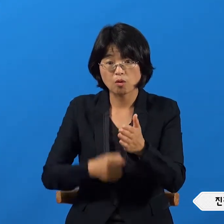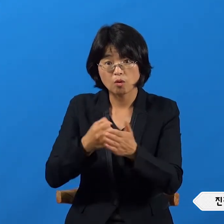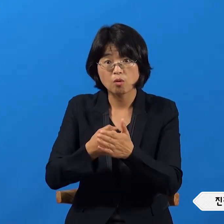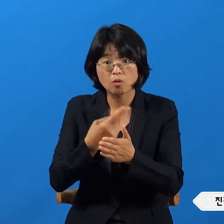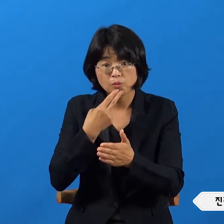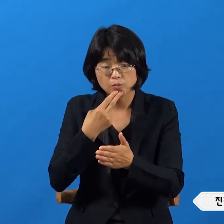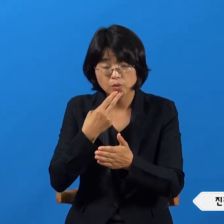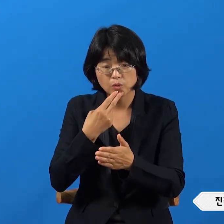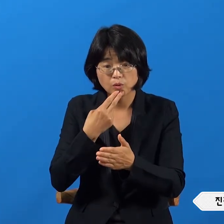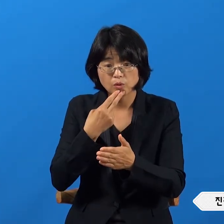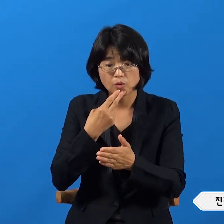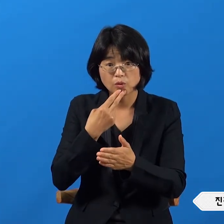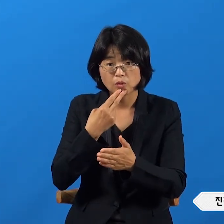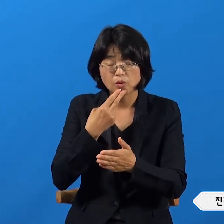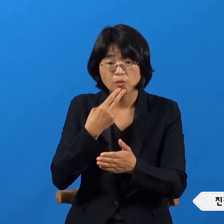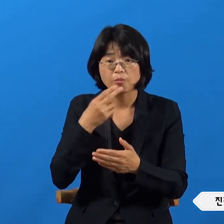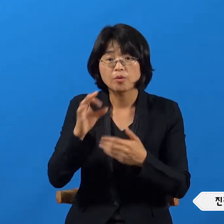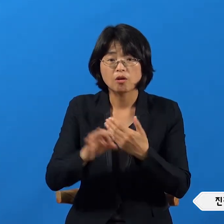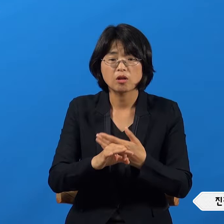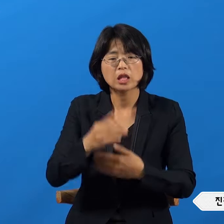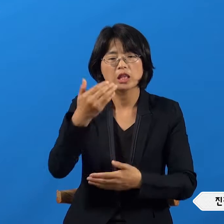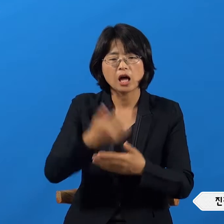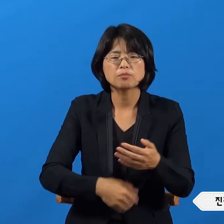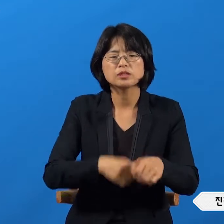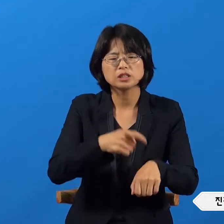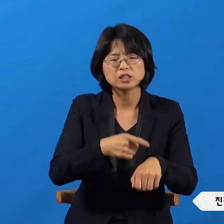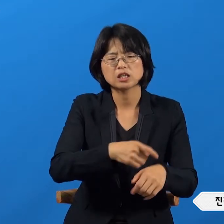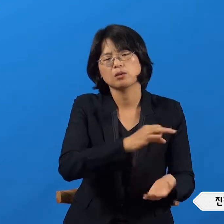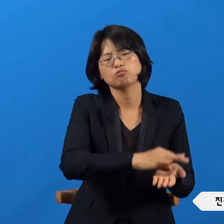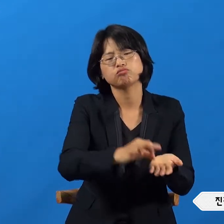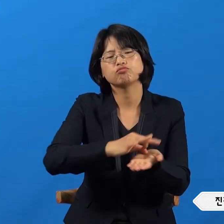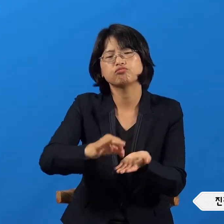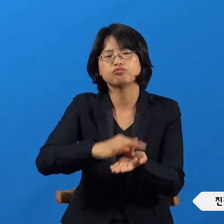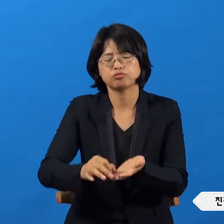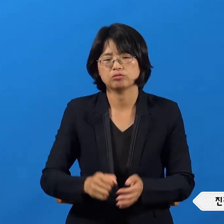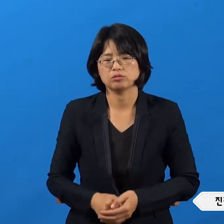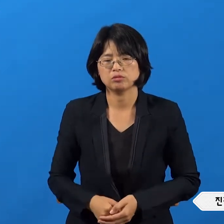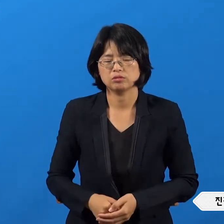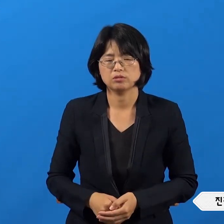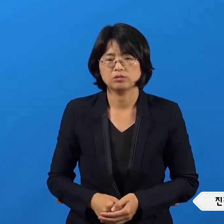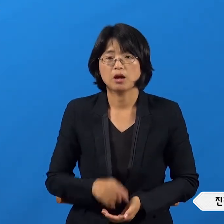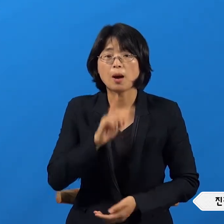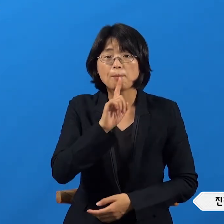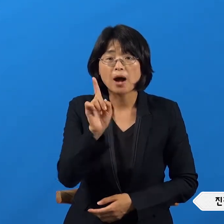않습니까? 기도나 합시다 라는 표현을 쓸 때가 있지 않습니까?